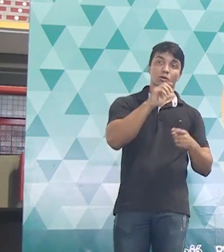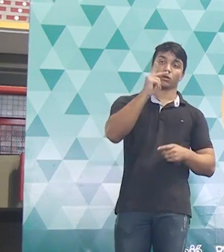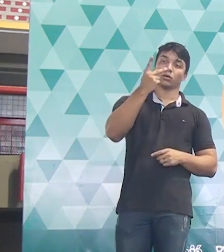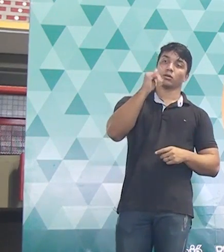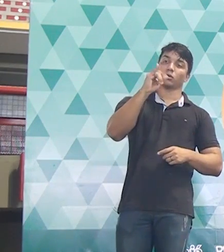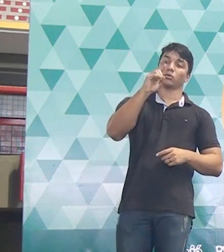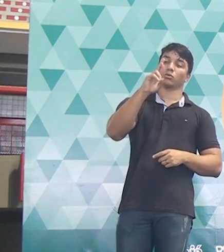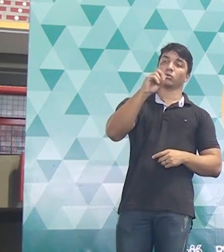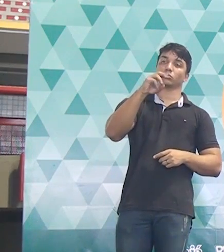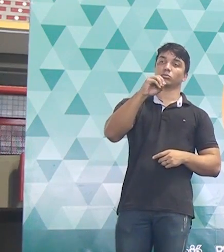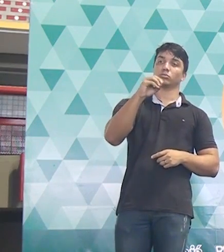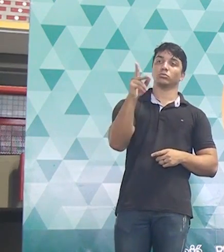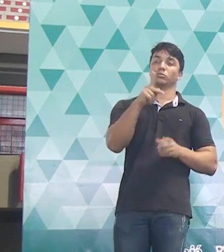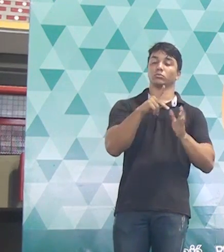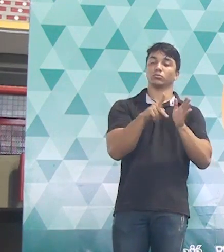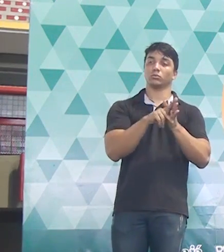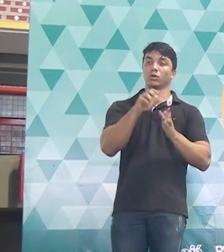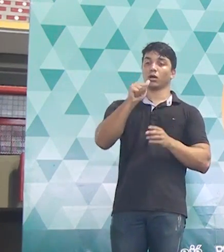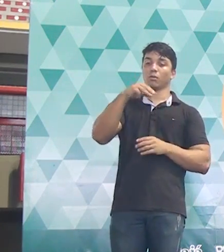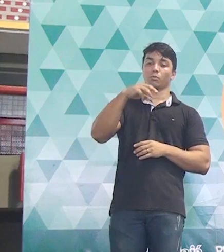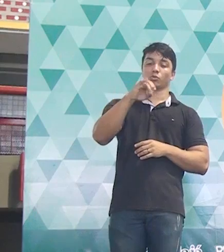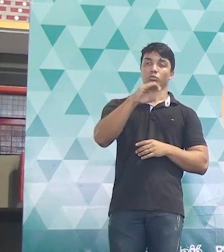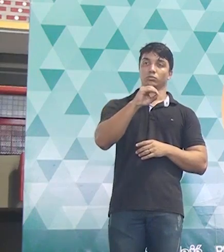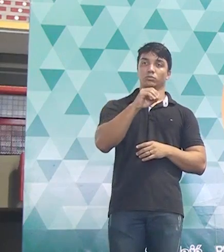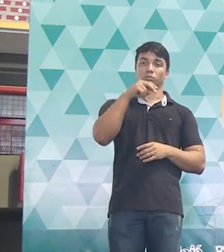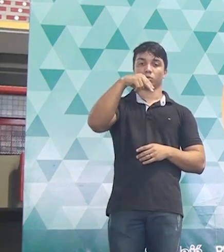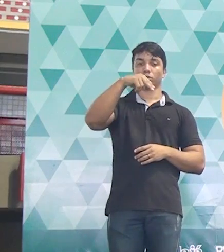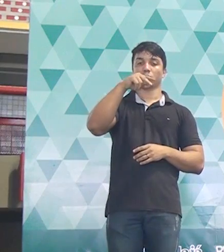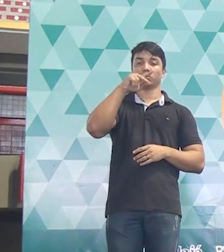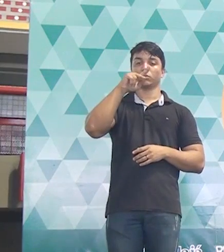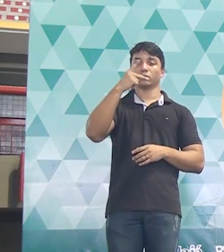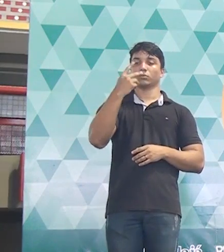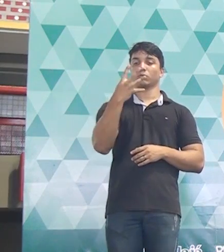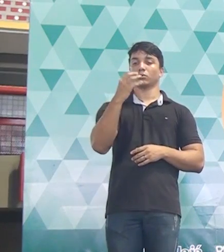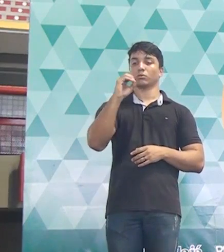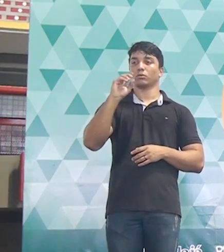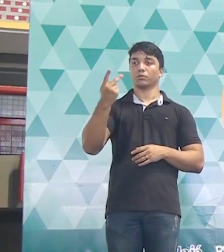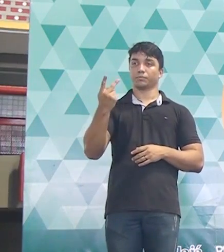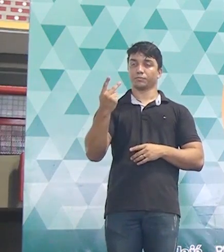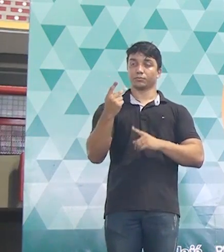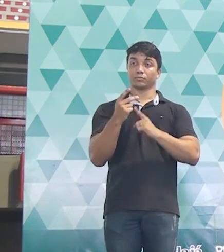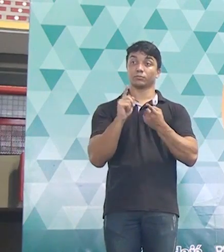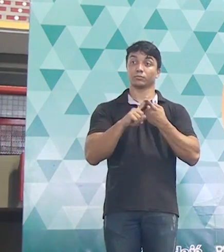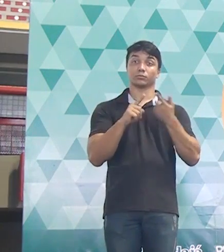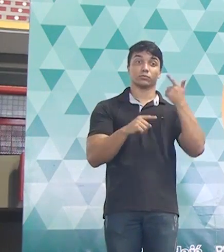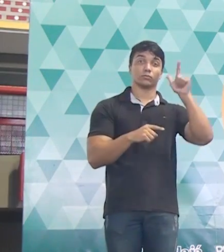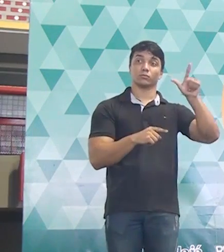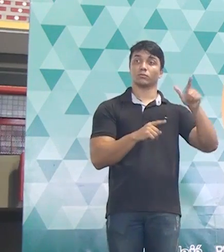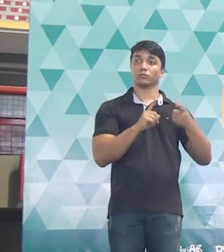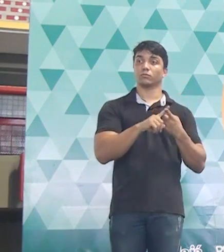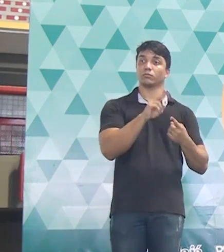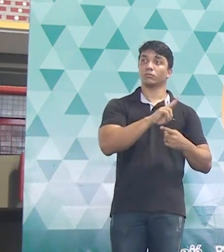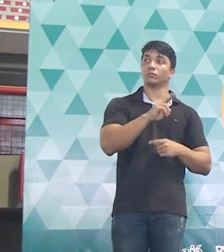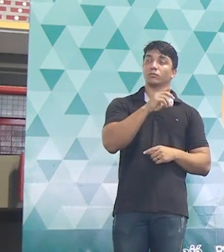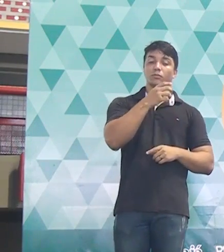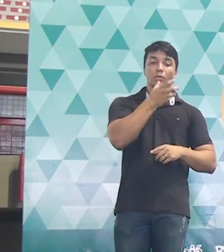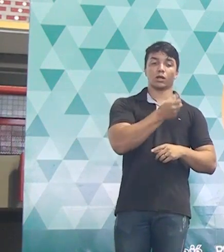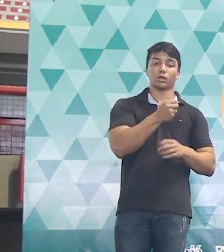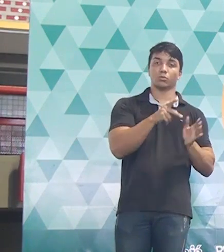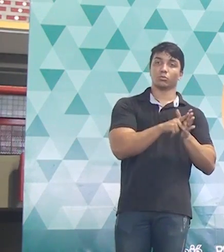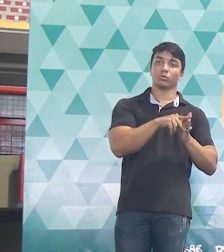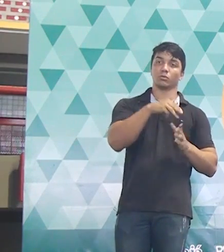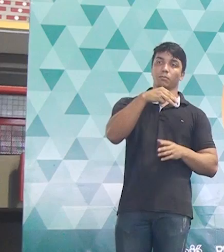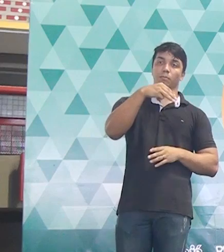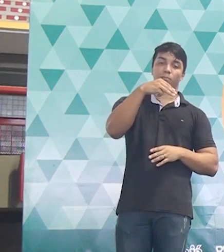amônio, NH4OH. E a outra base muito importante no cotidiano é o leite de magnésia.